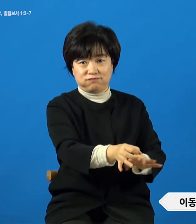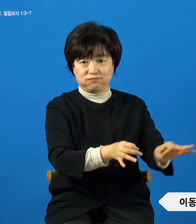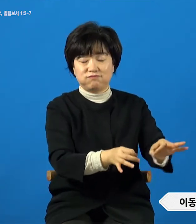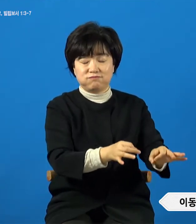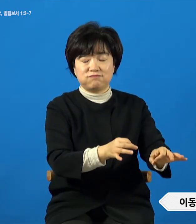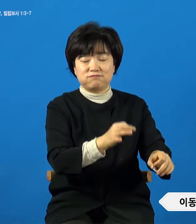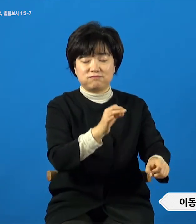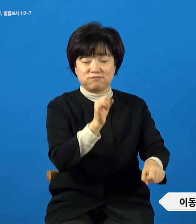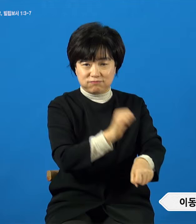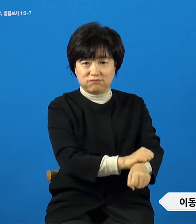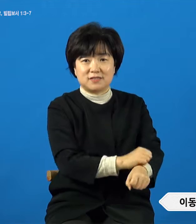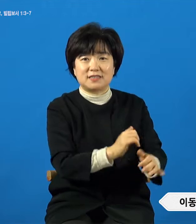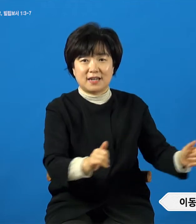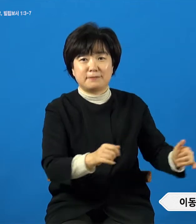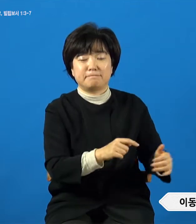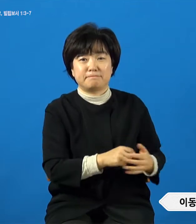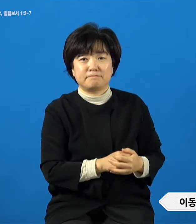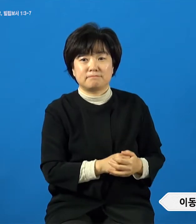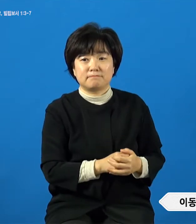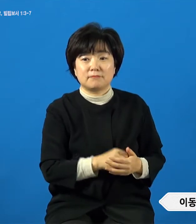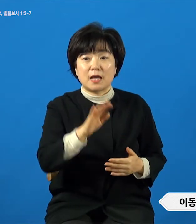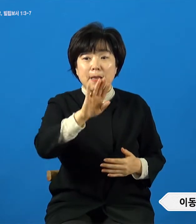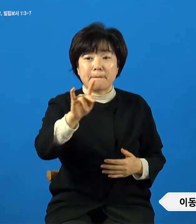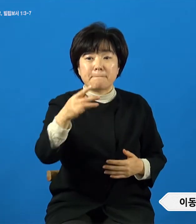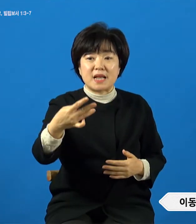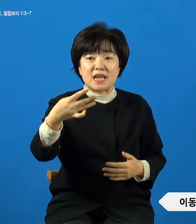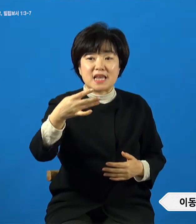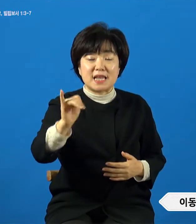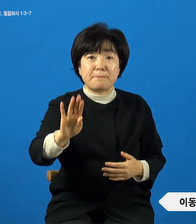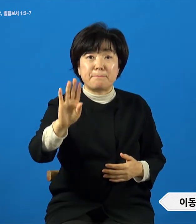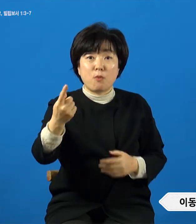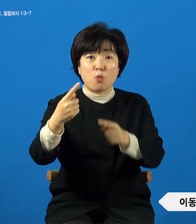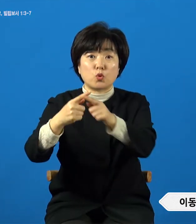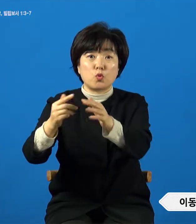그럼 빌립보 교회를 쓰여지는 일에 쓰임을 받은 분은 누구냐?